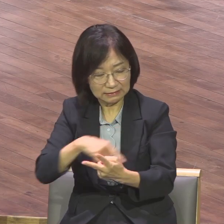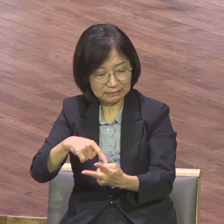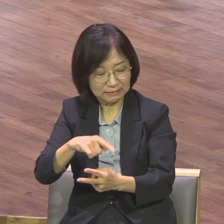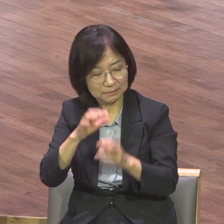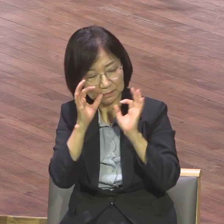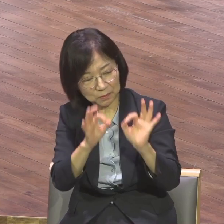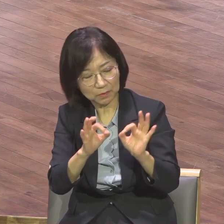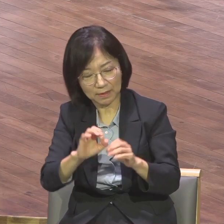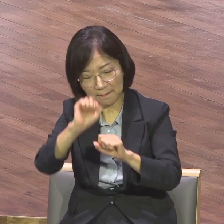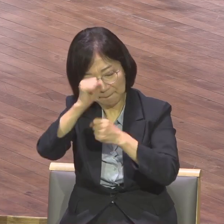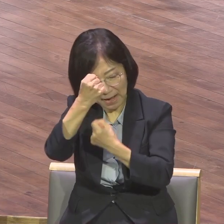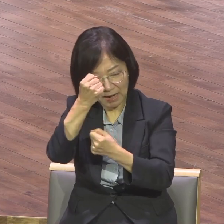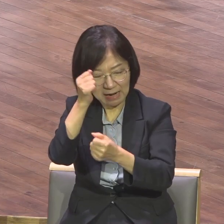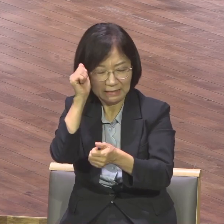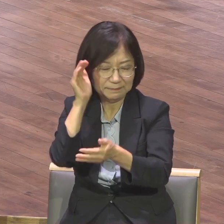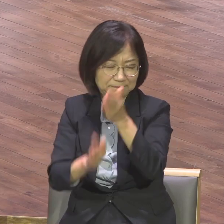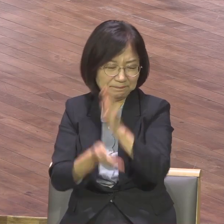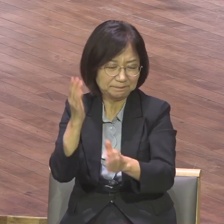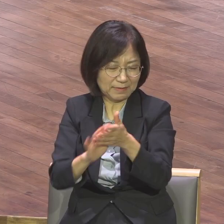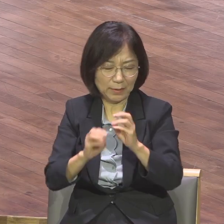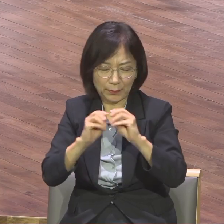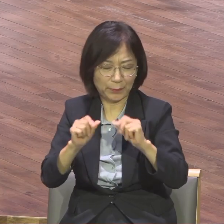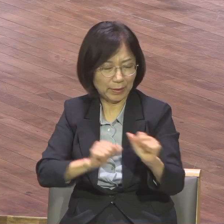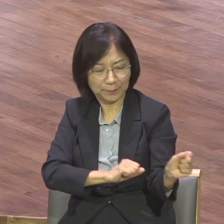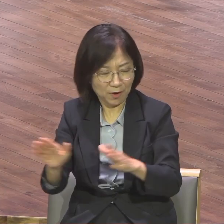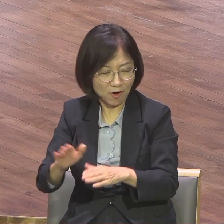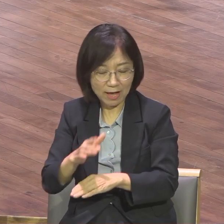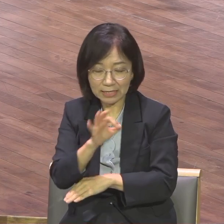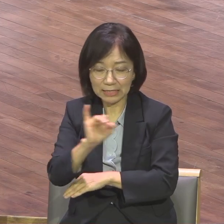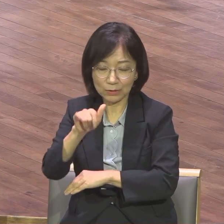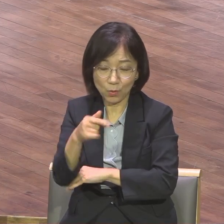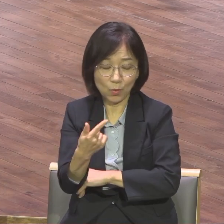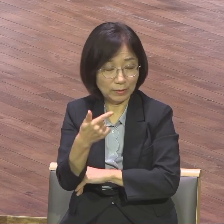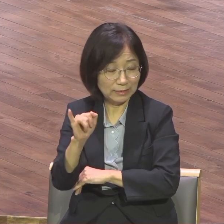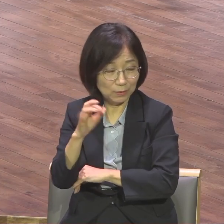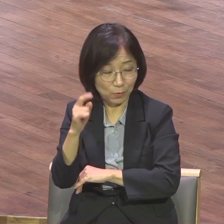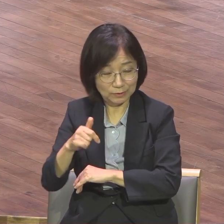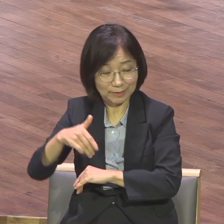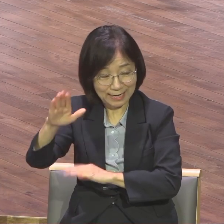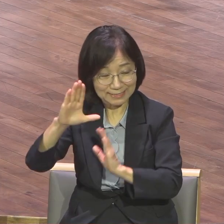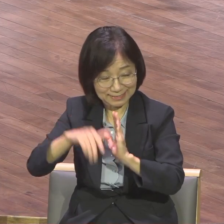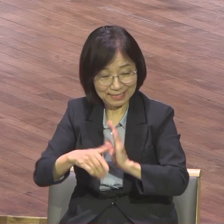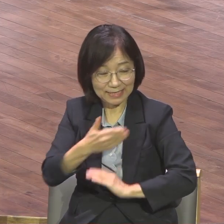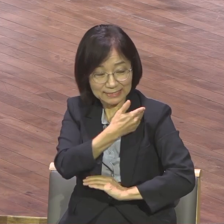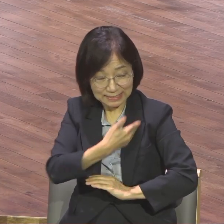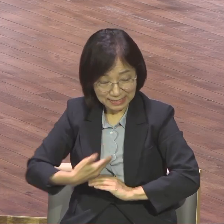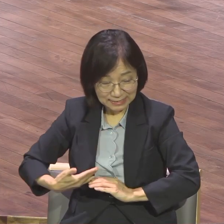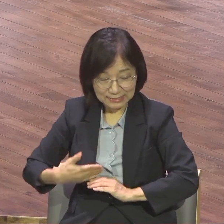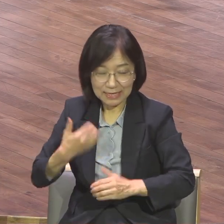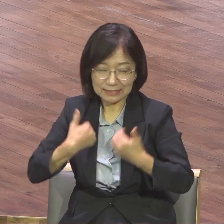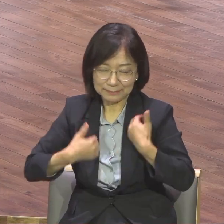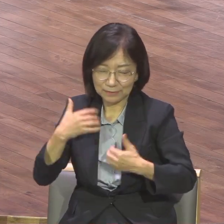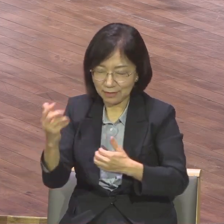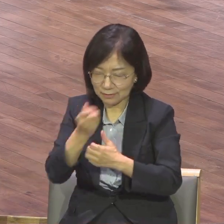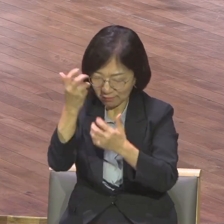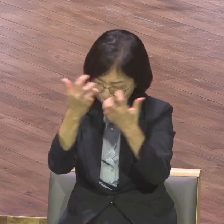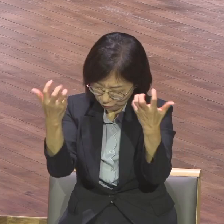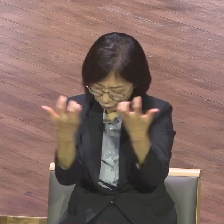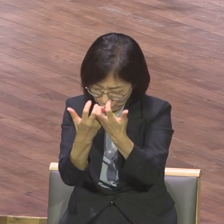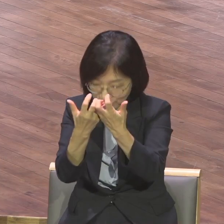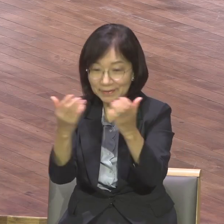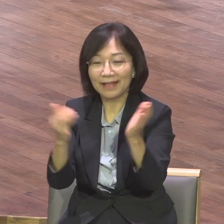티끌을 떨어버리고 이고니온으로 가거늘 제자들은 기쁨과 성령이 충만하니라. 아멘.